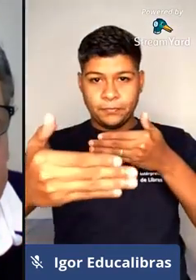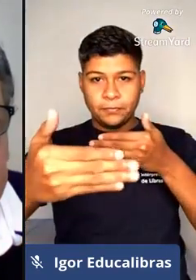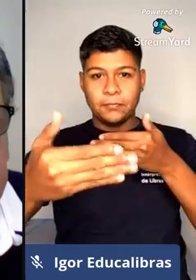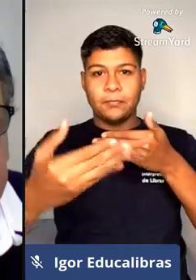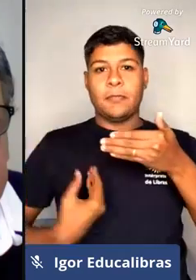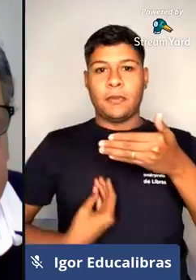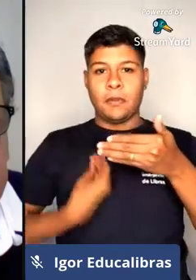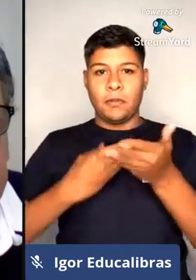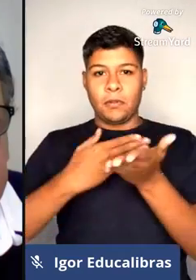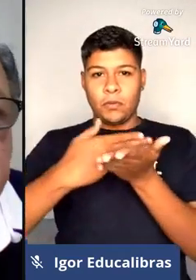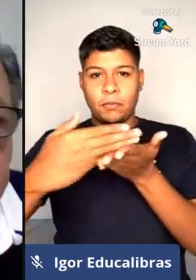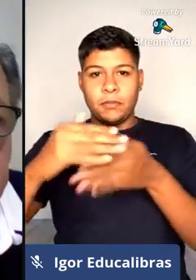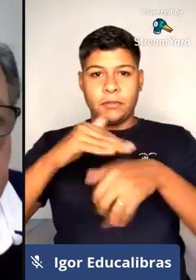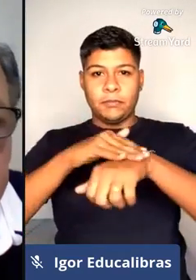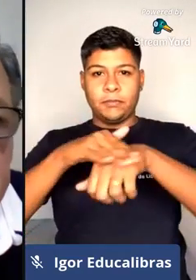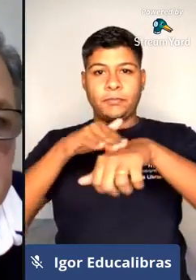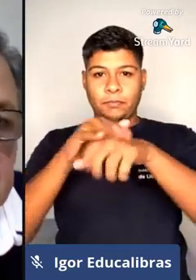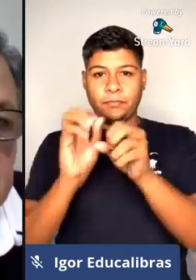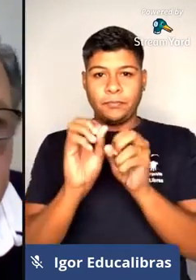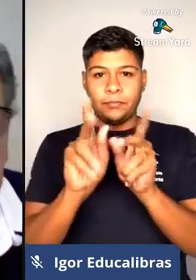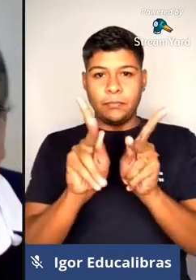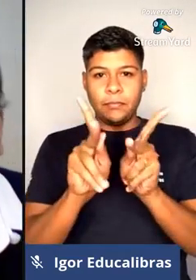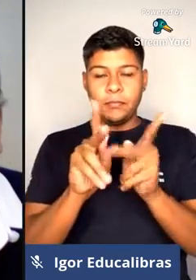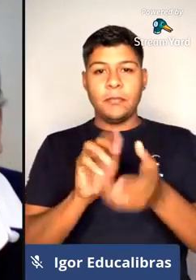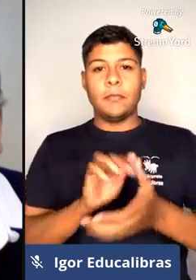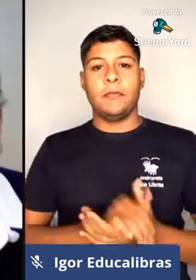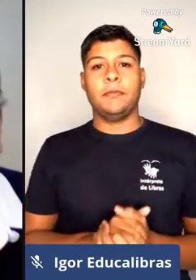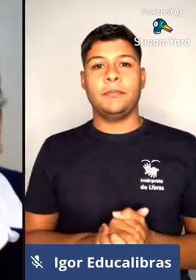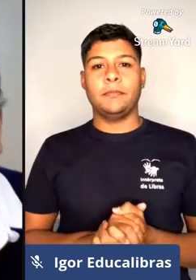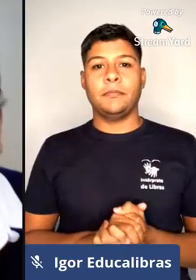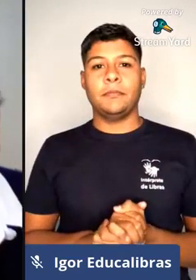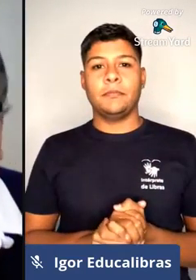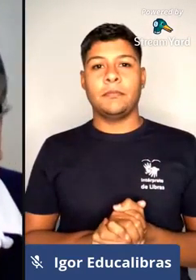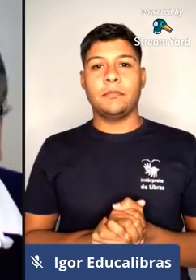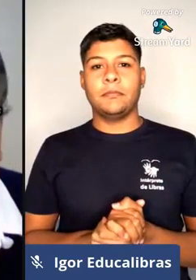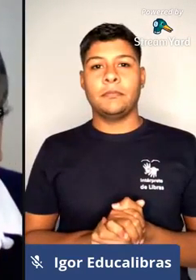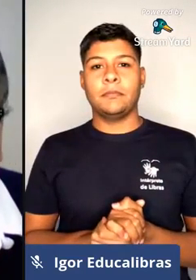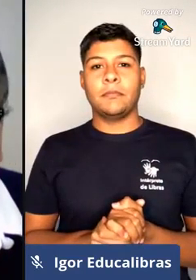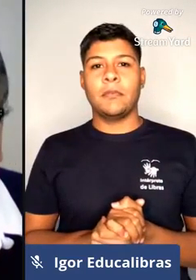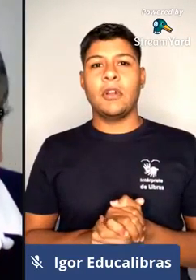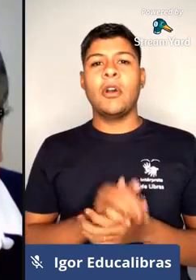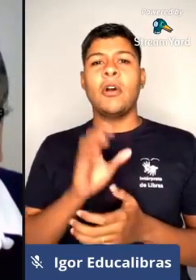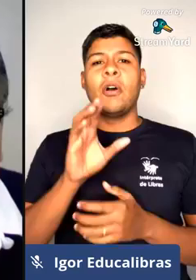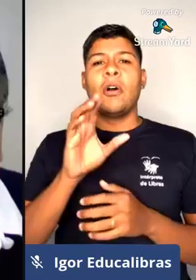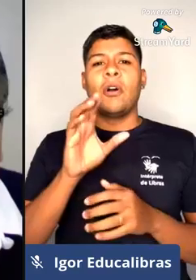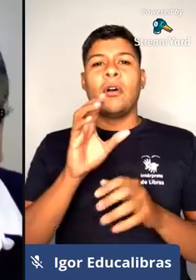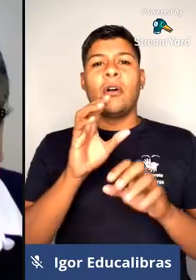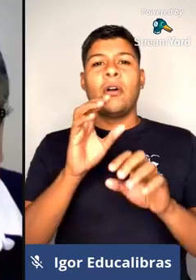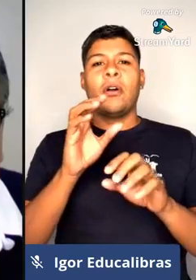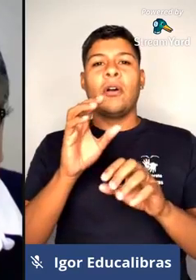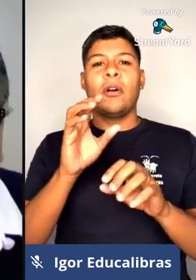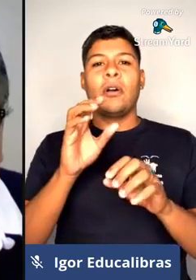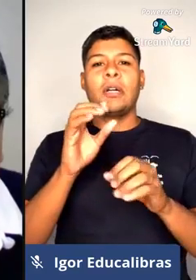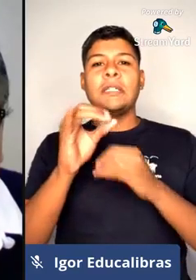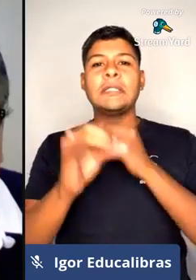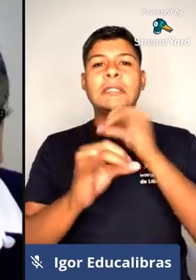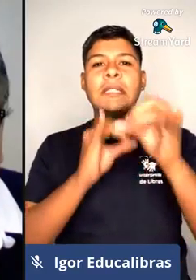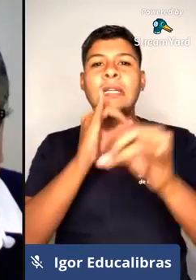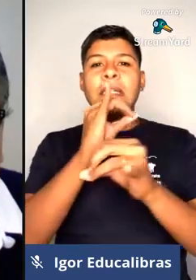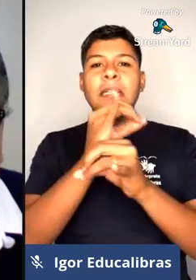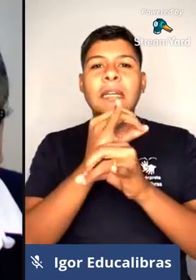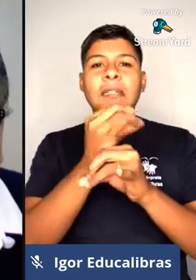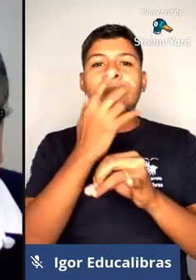gente começa a conversar, tá bom? Sim. A sua conexão não está muito boa, viu? A sua voz está